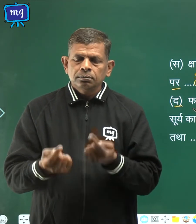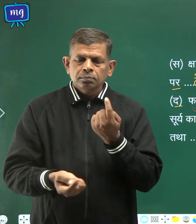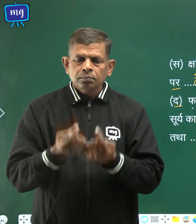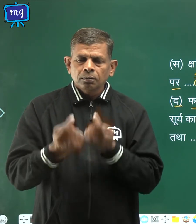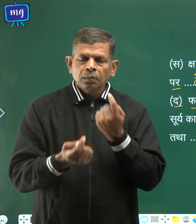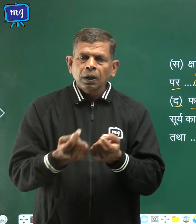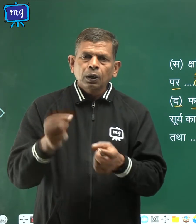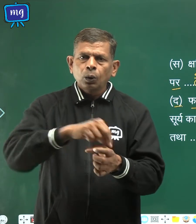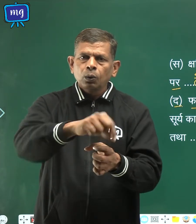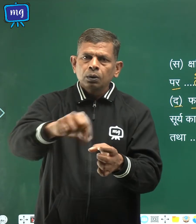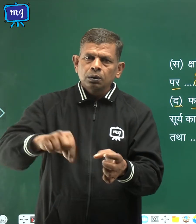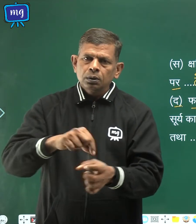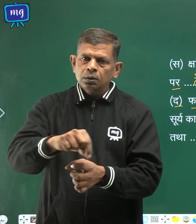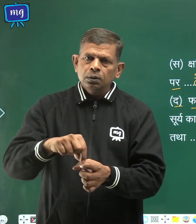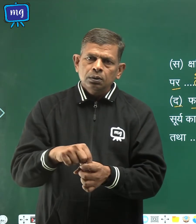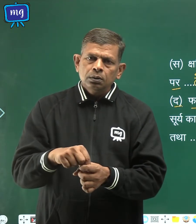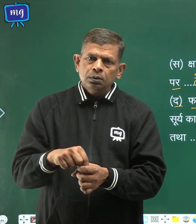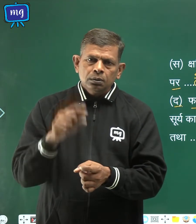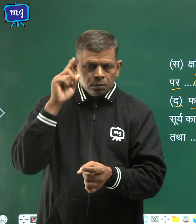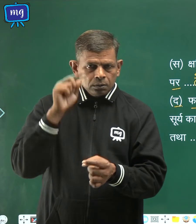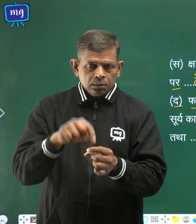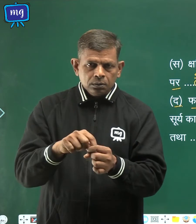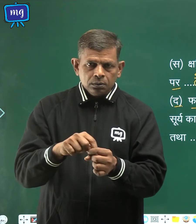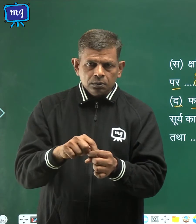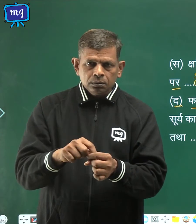फसल उगाने के लिए